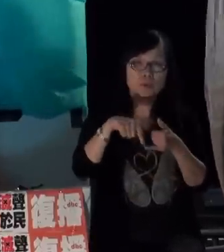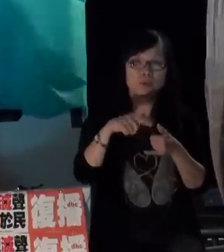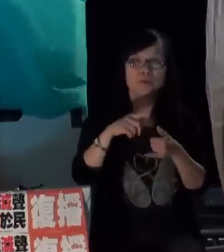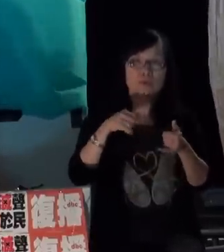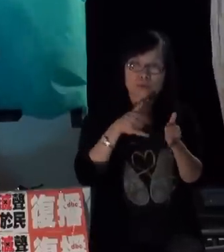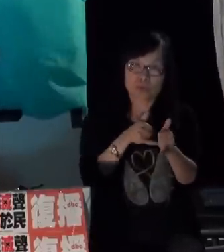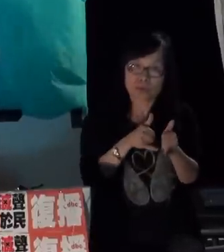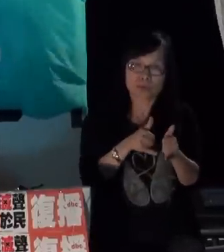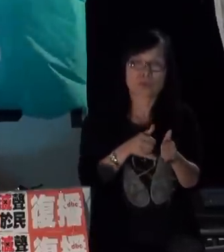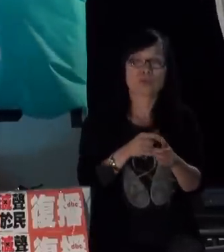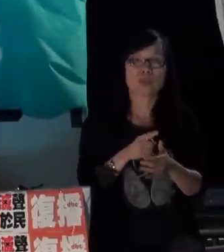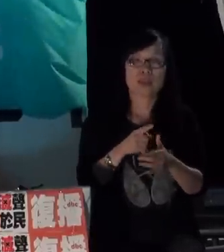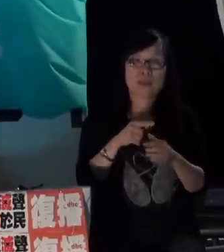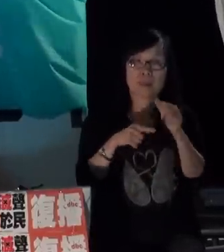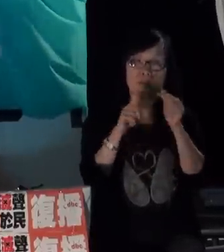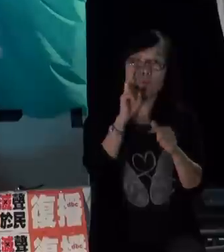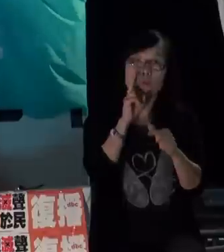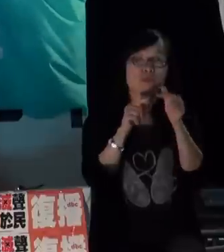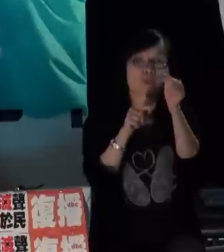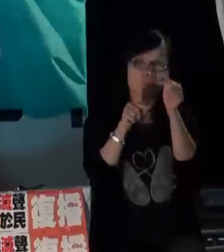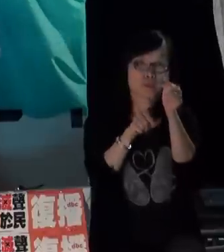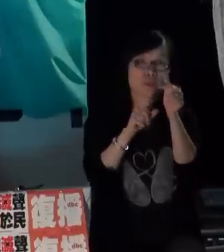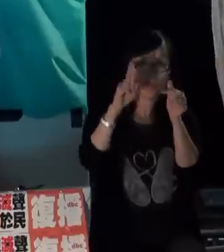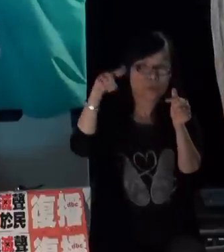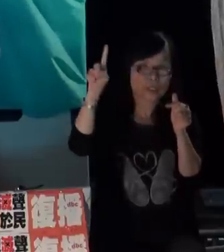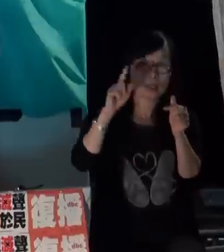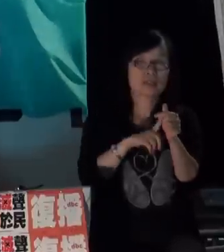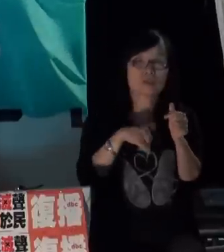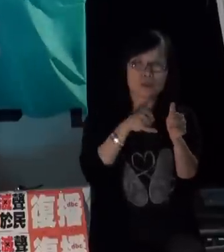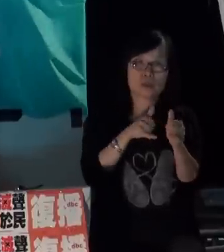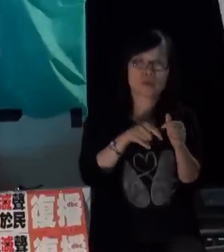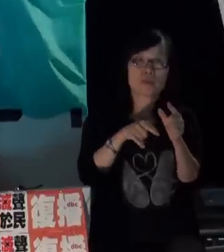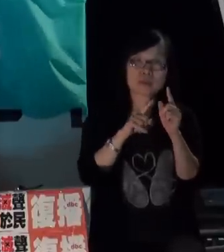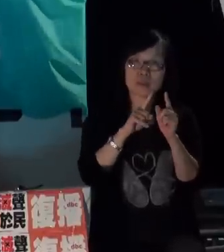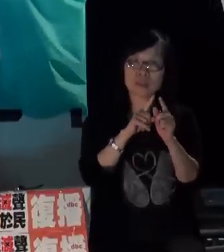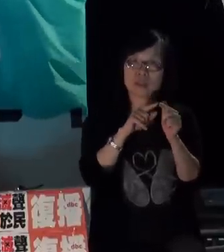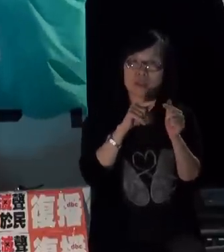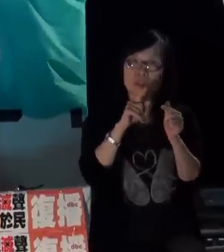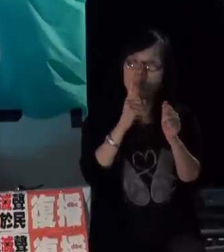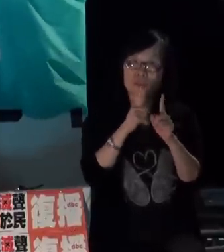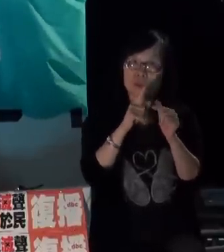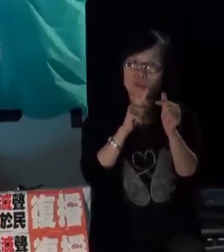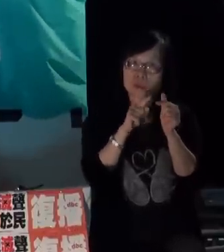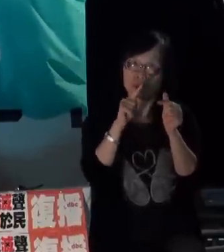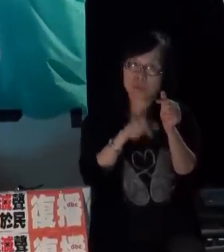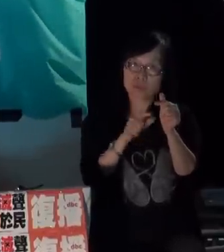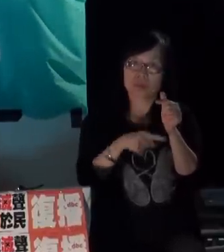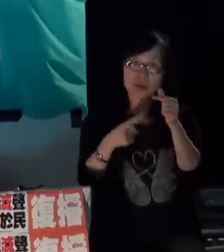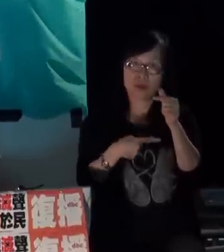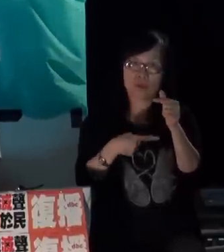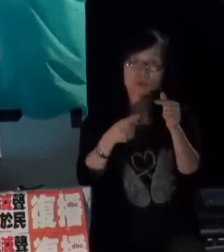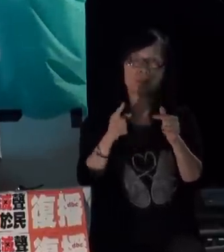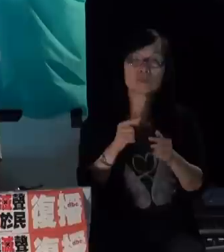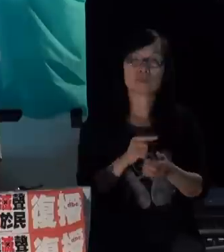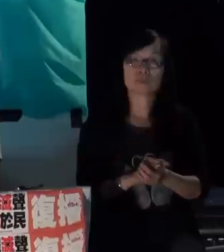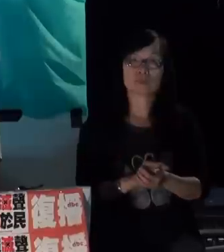到嗰個月頭，即係話十月通過就追溯到十月一號。呢個係佢自己講噶嘛？喂，林鄭月